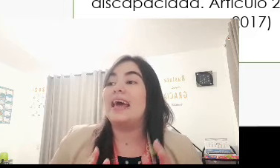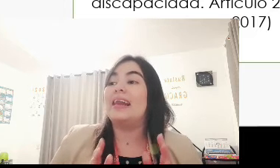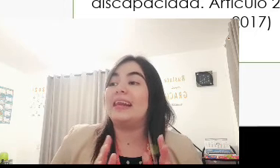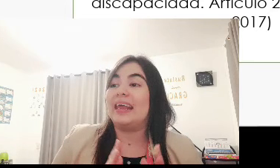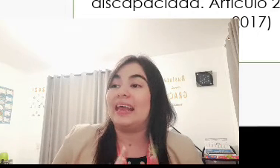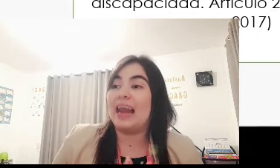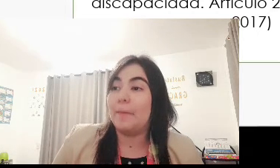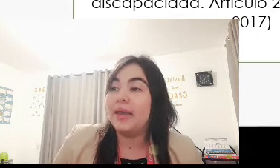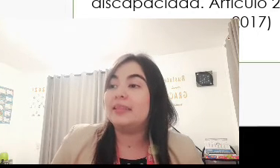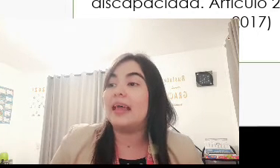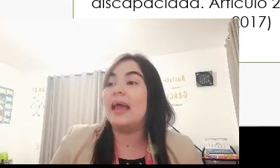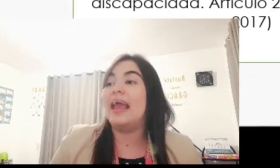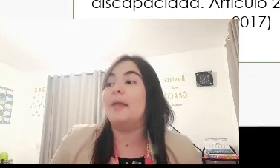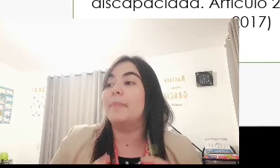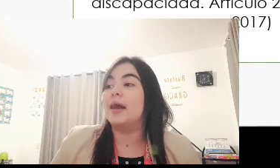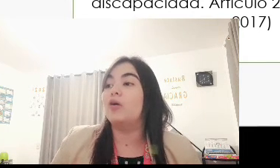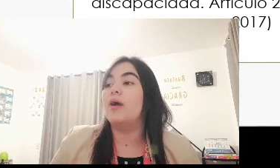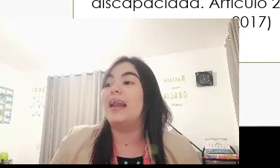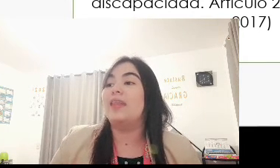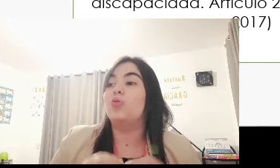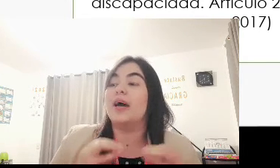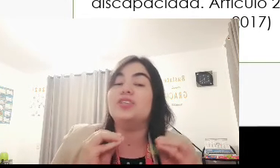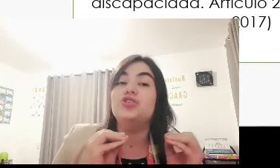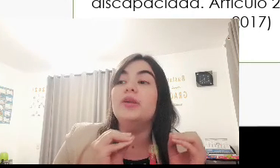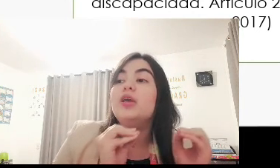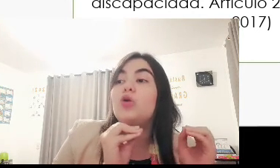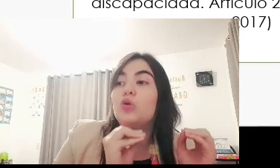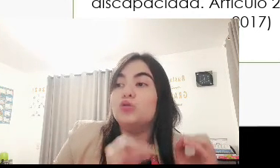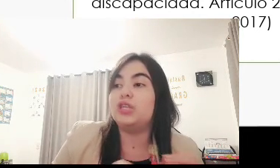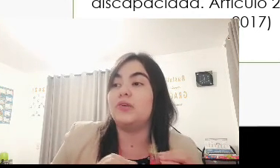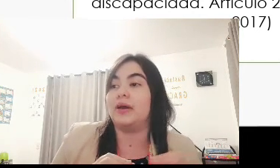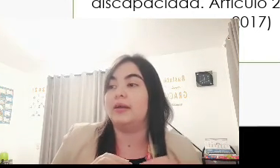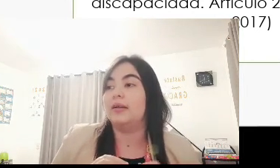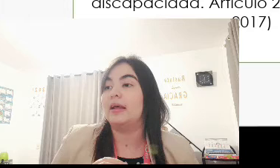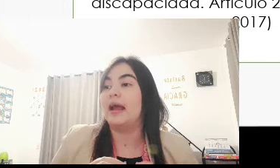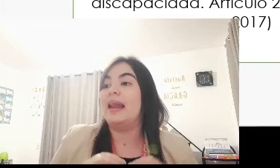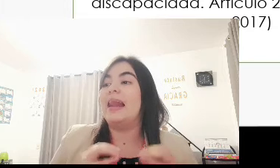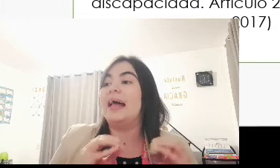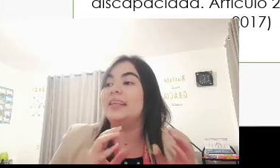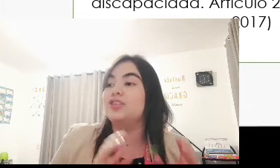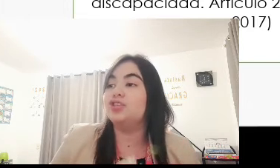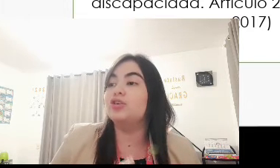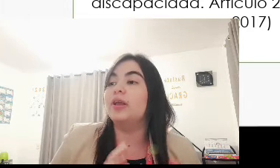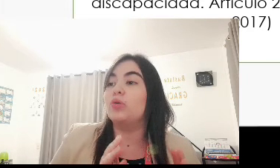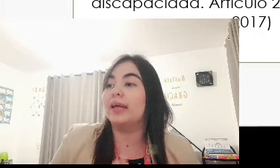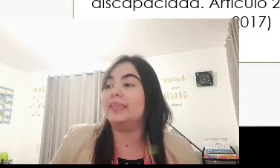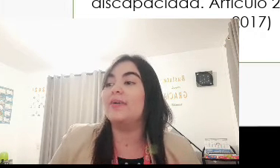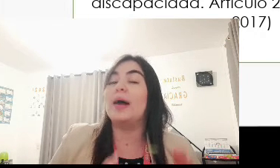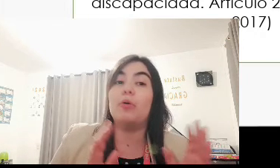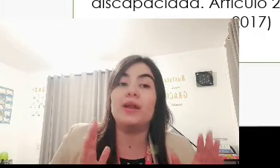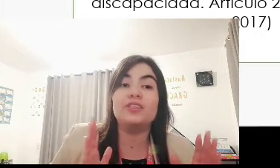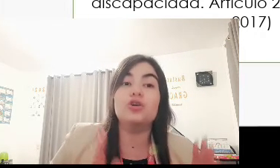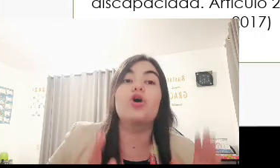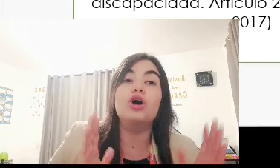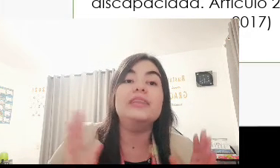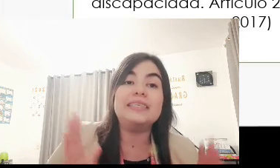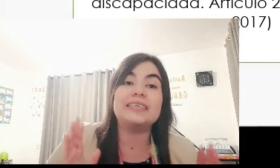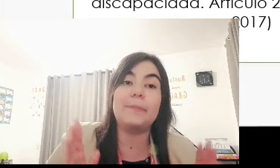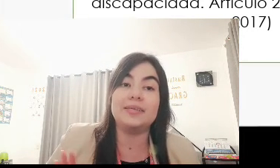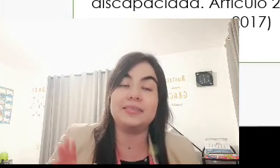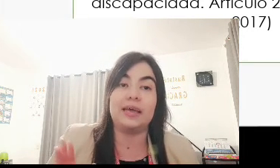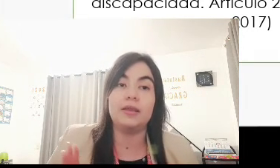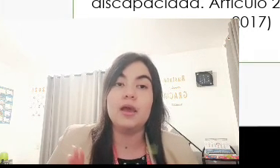2017, este reglamenta el marco de la educación inclusiva, la atención educativa a la población